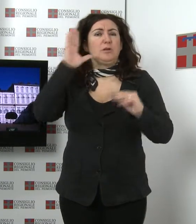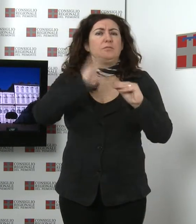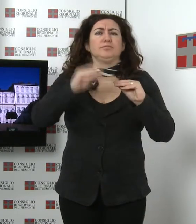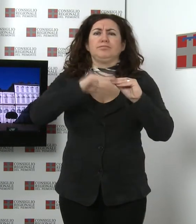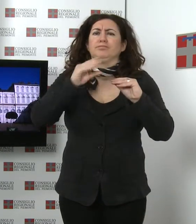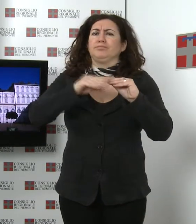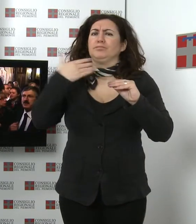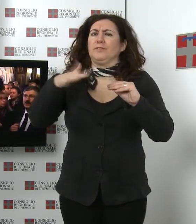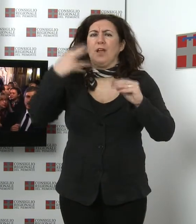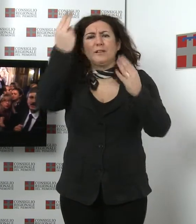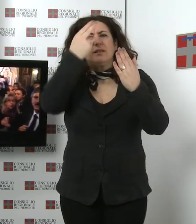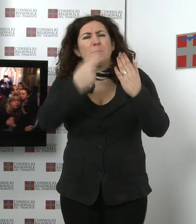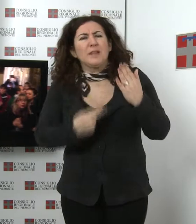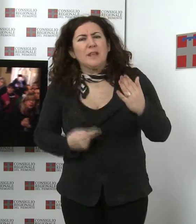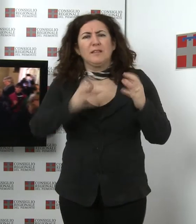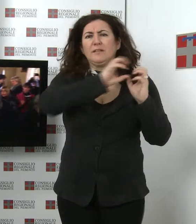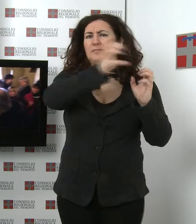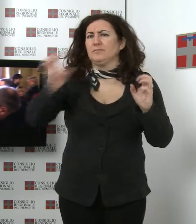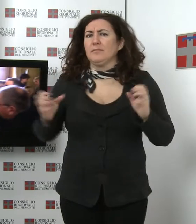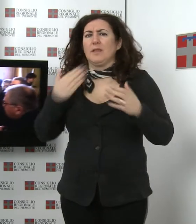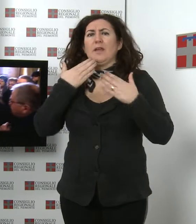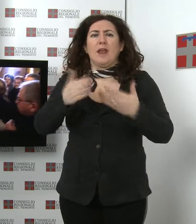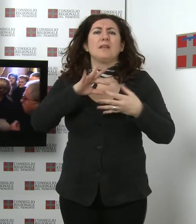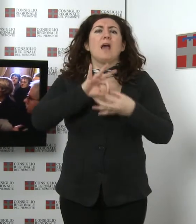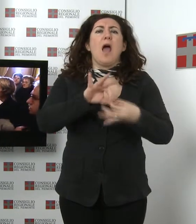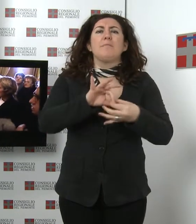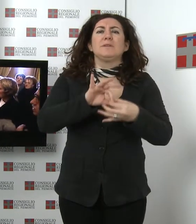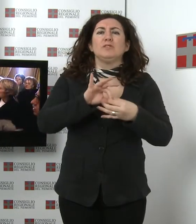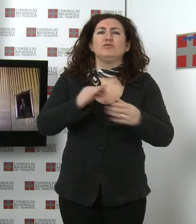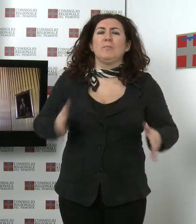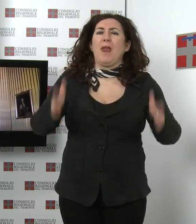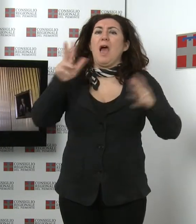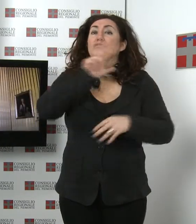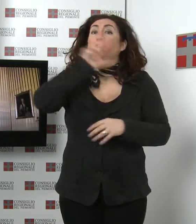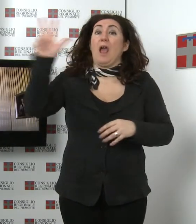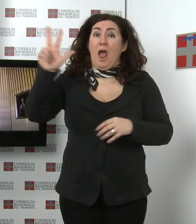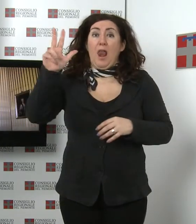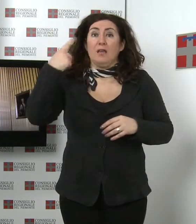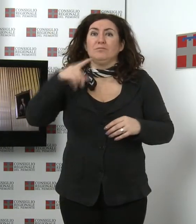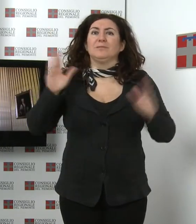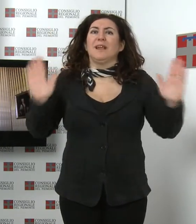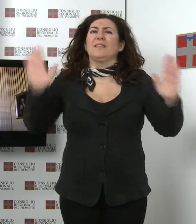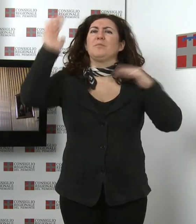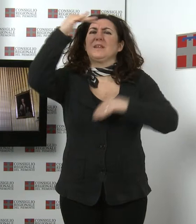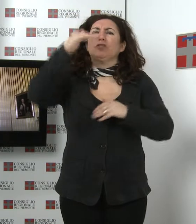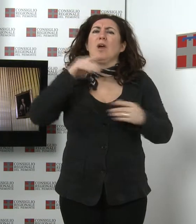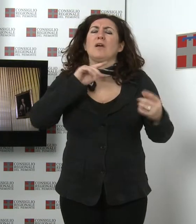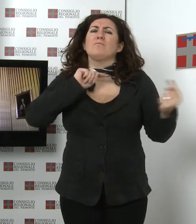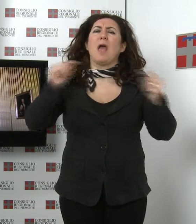regionale e al supporto degli amici di Palazzo Reale, è stato restaurato il grande dipinto La Battaglia di Farsaglia, gruppo di cavalieri antichi, e